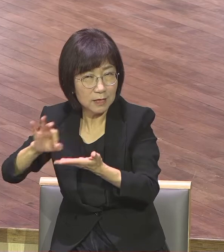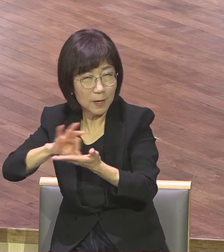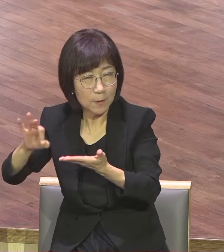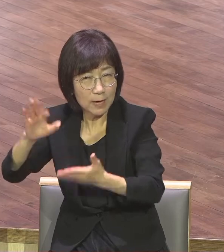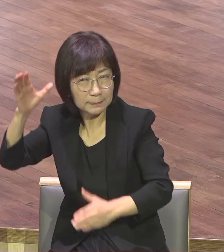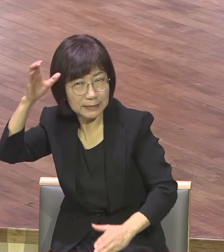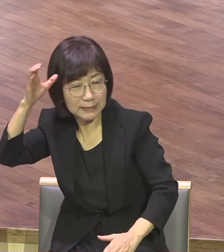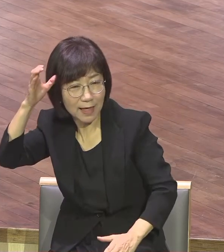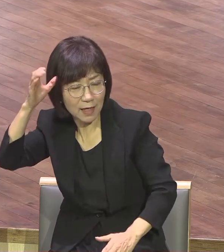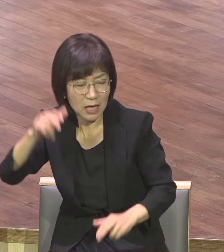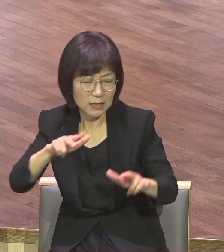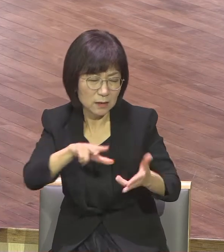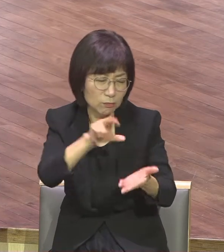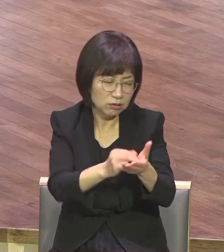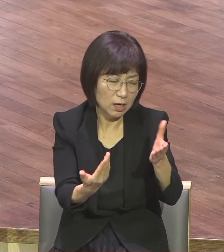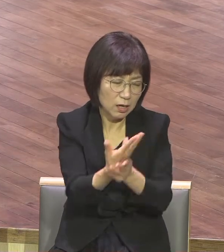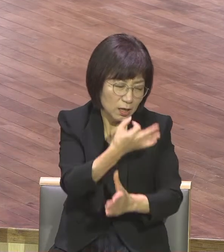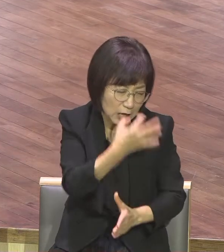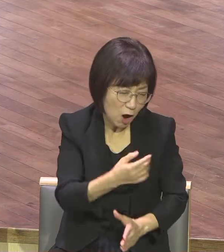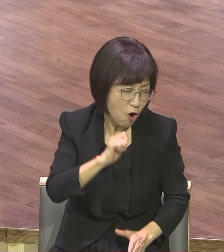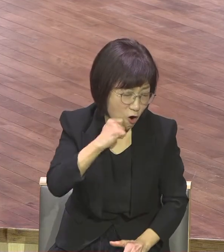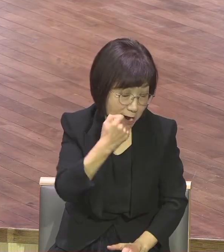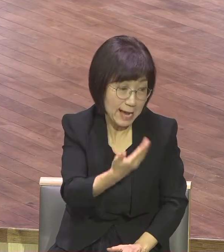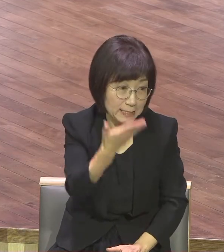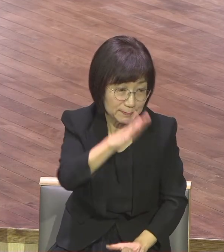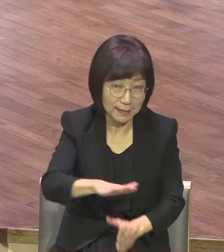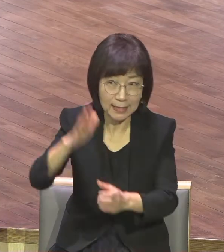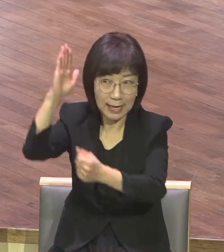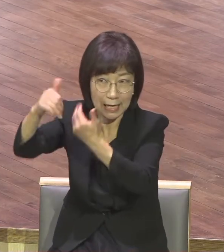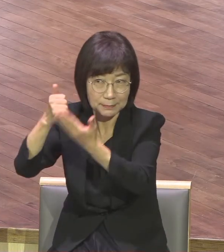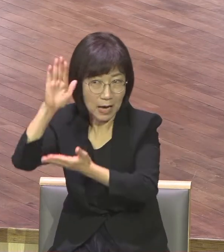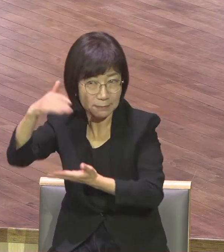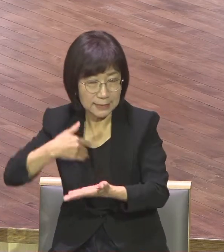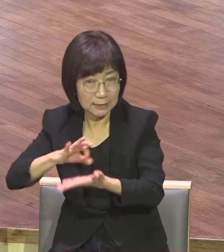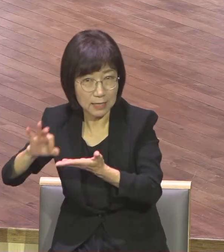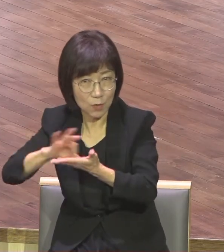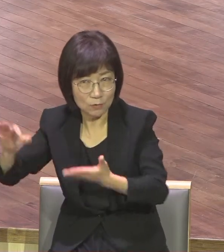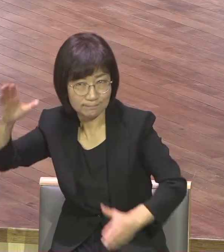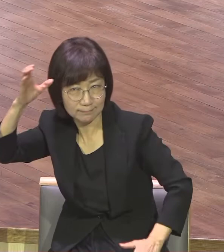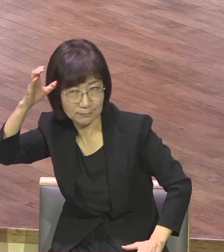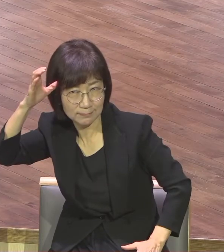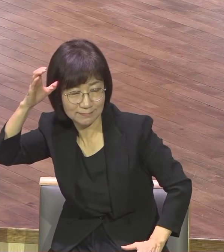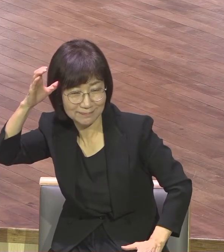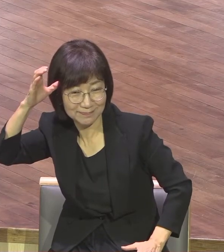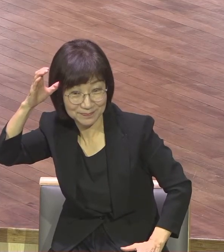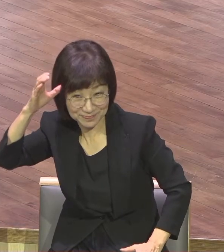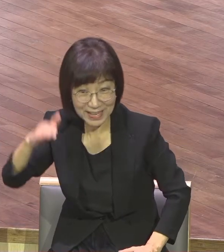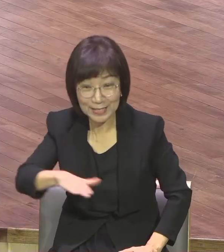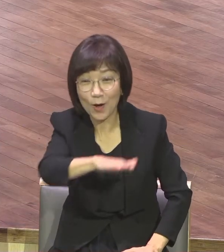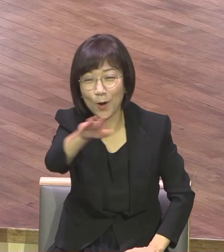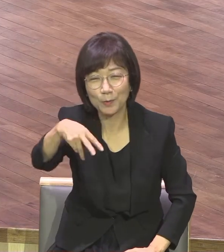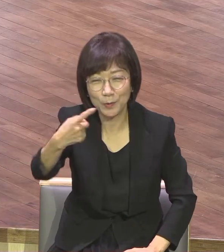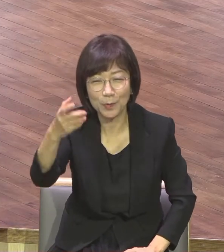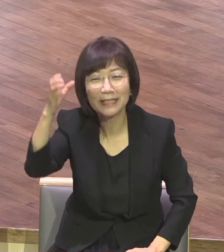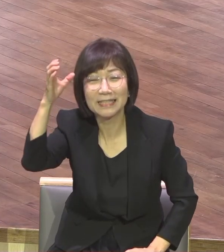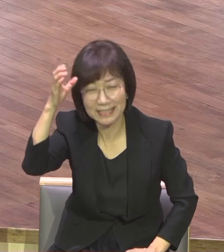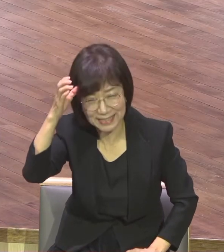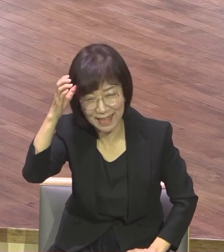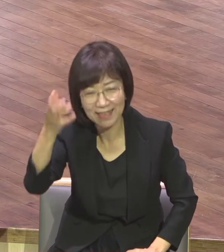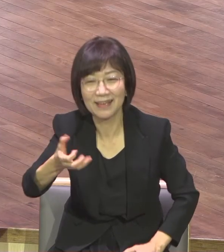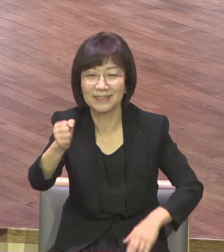지금 어렵지만 지금 힘들지만은 앞으로 하나님 나를 쓰실 것을 기대했다. 기대하시라. 그게 신앙의